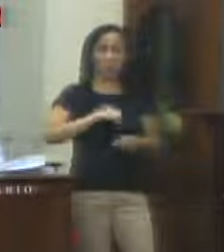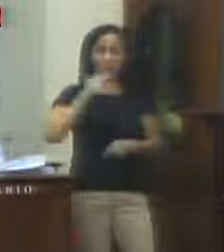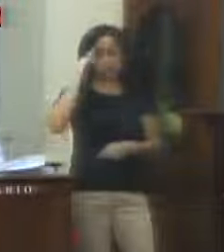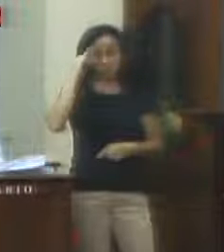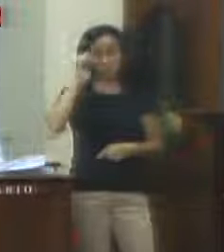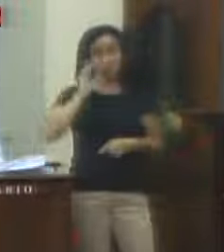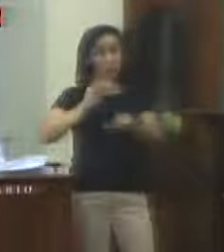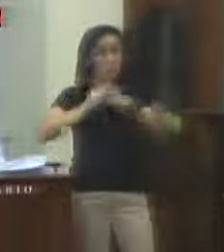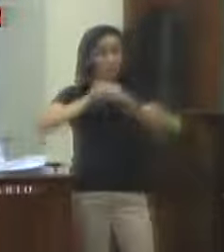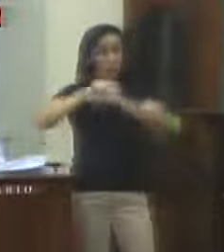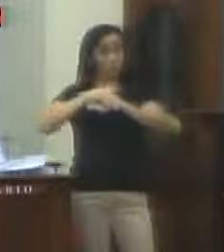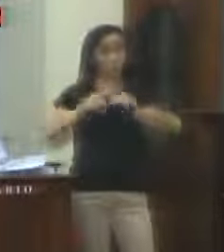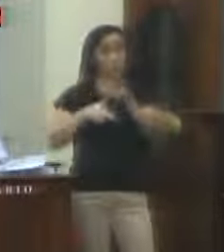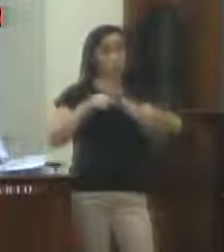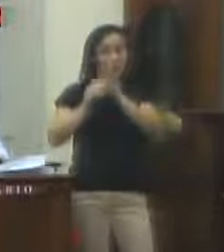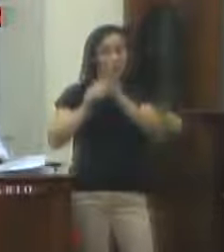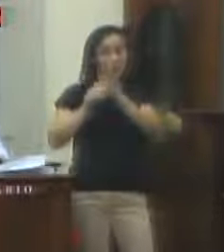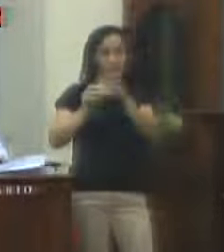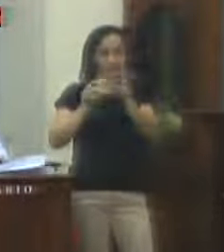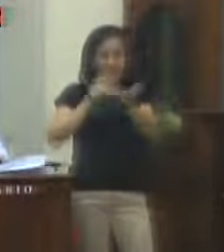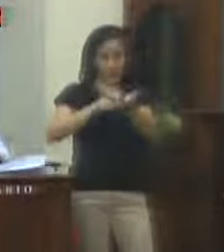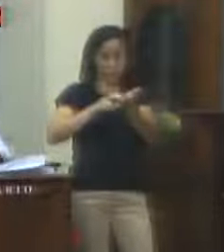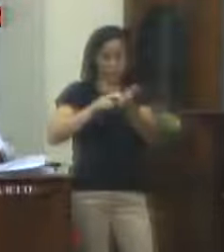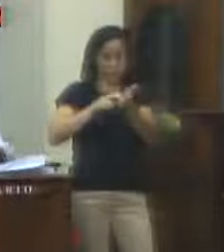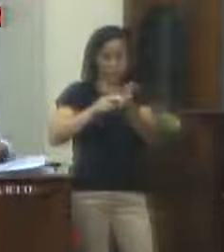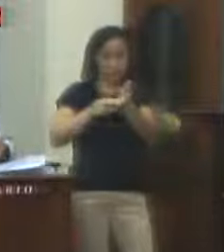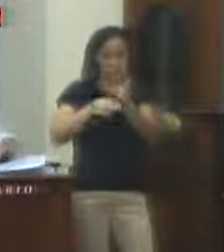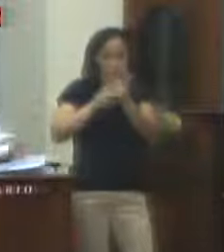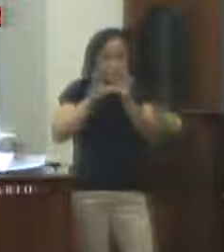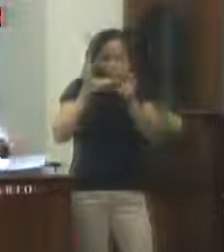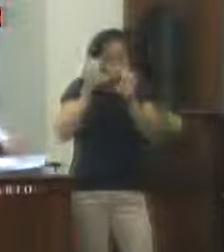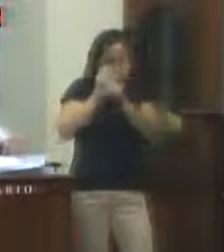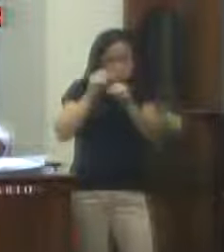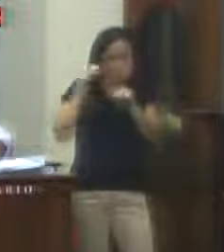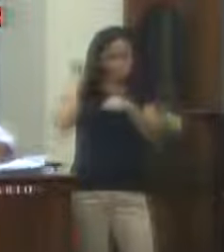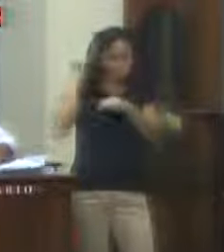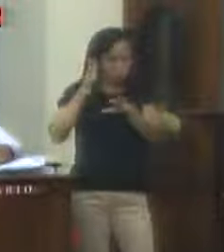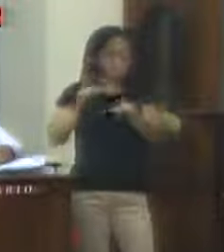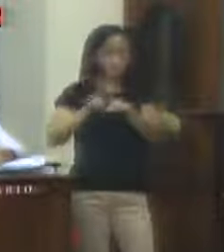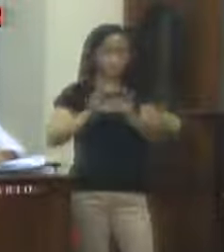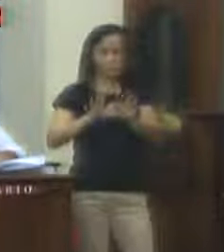noite ou antes do amanhecer, o local é próximo às matas,